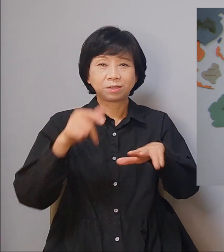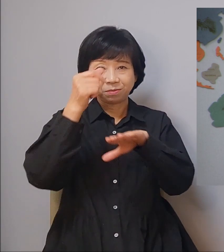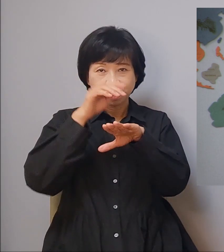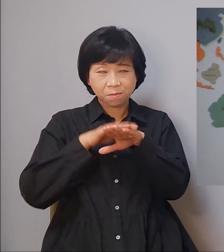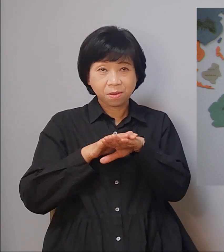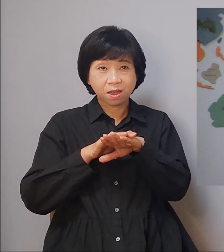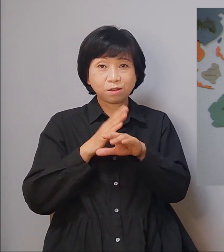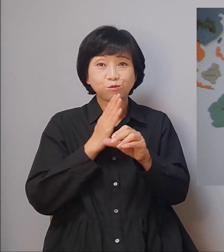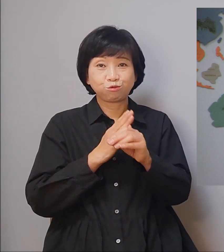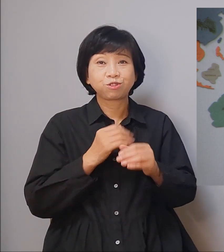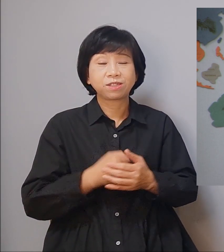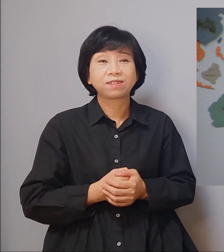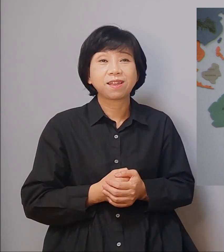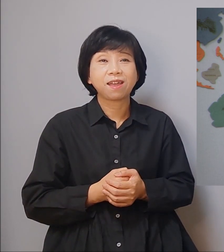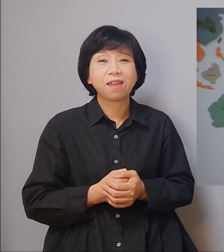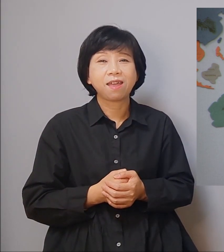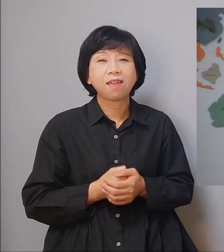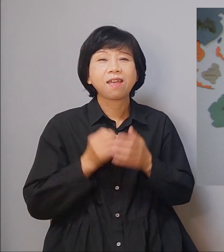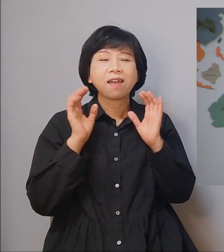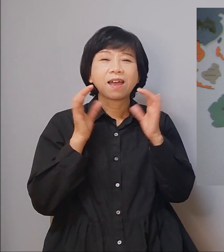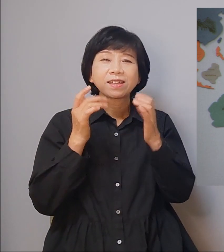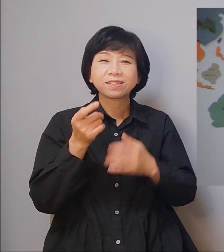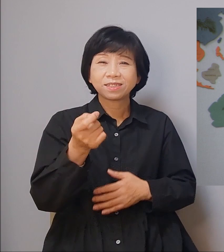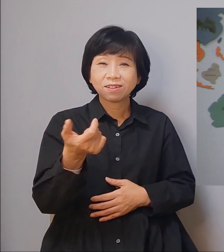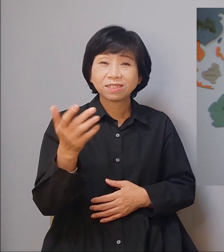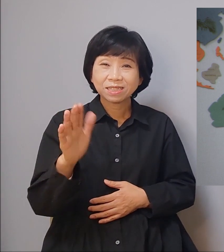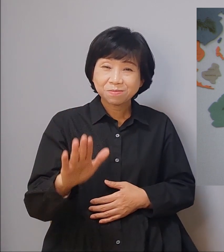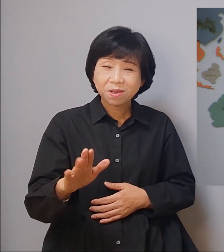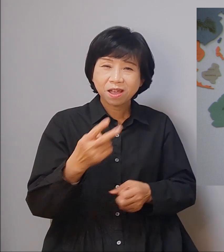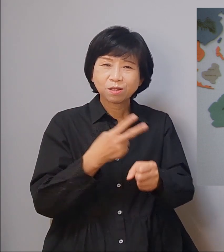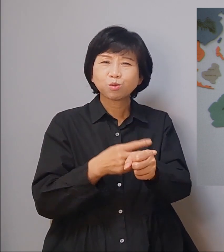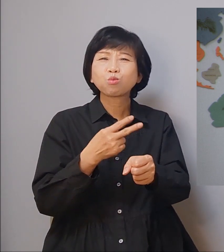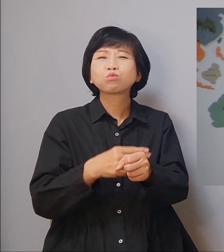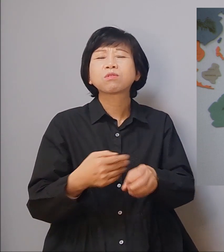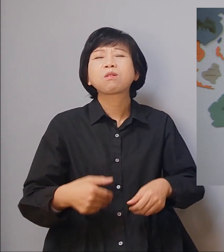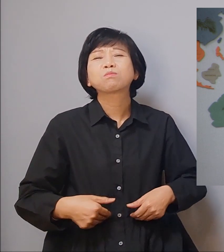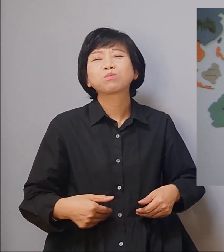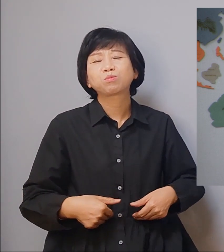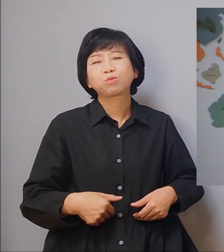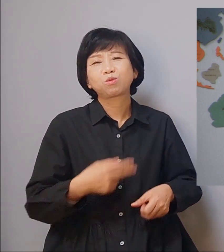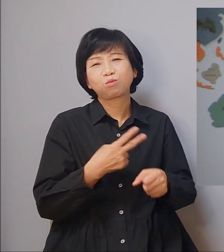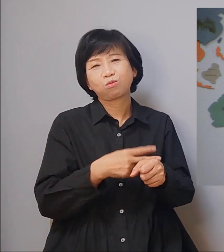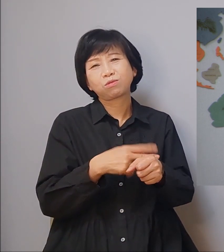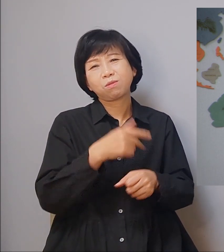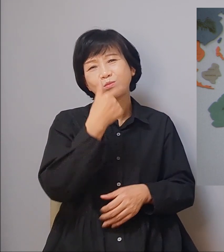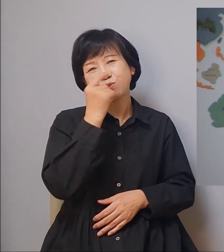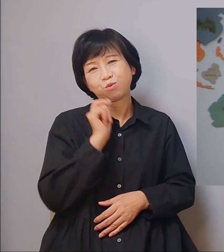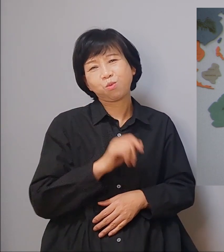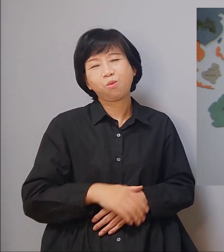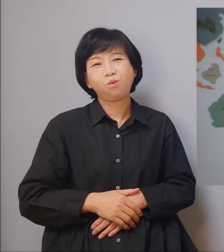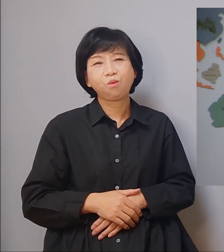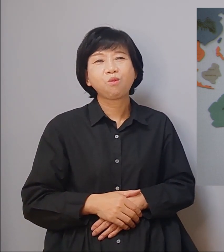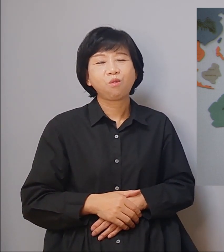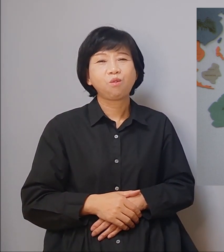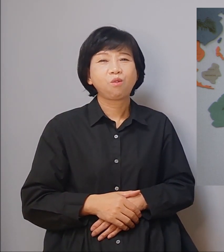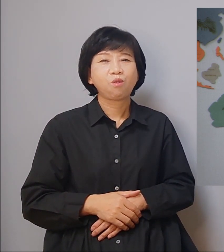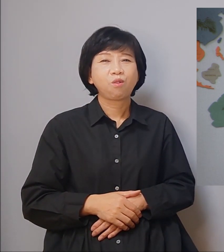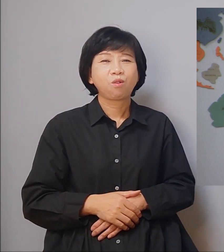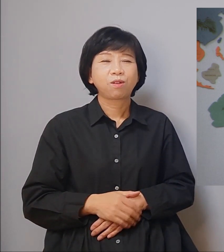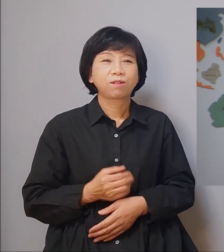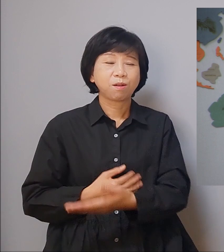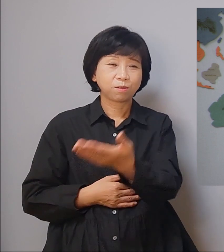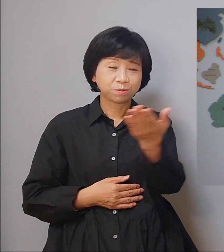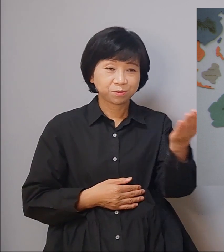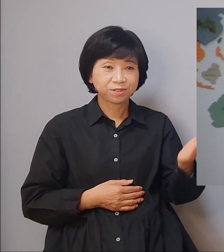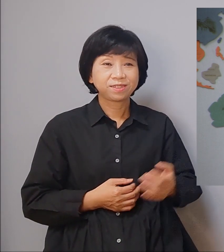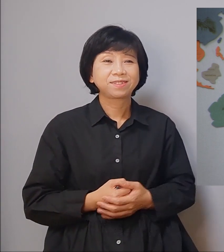예배드리고 있는데 우리 아이들이 그렇게 많지는 않은데 선생님들이 이제 늘 부족한 상황이죠. 그래서 우리